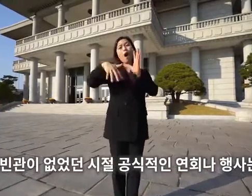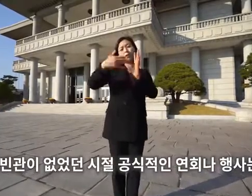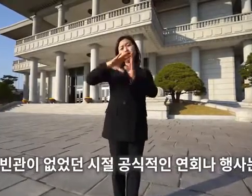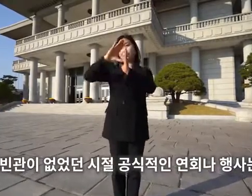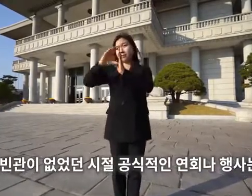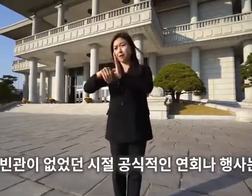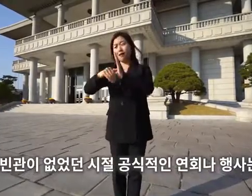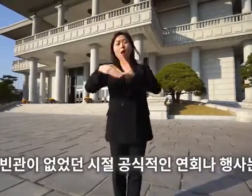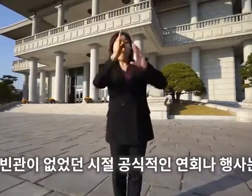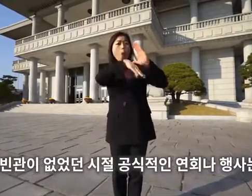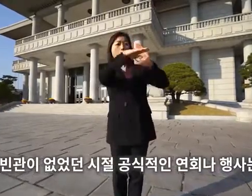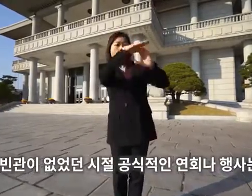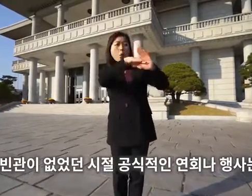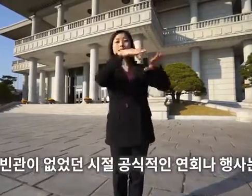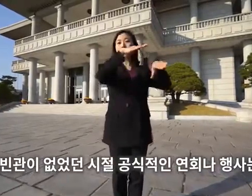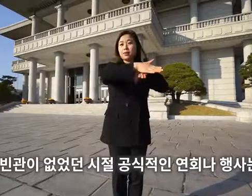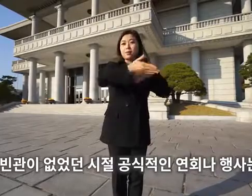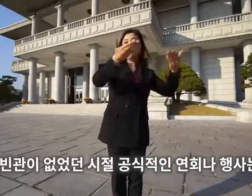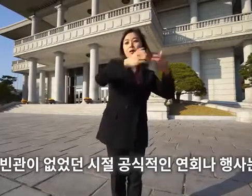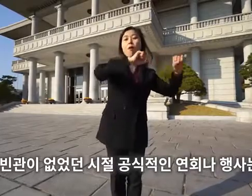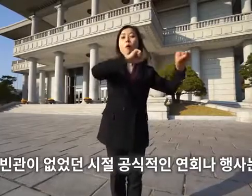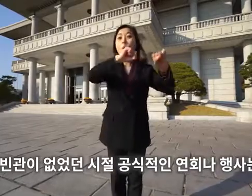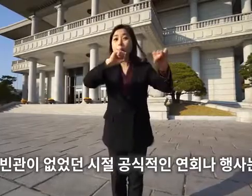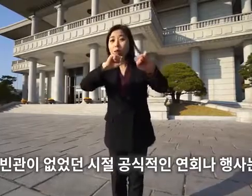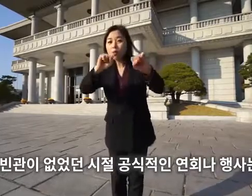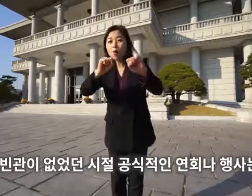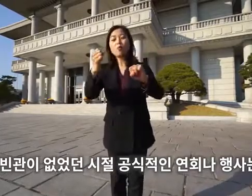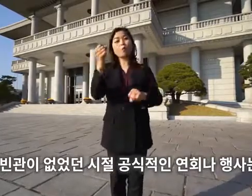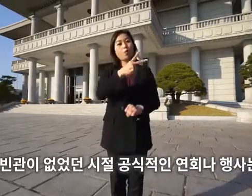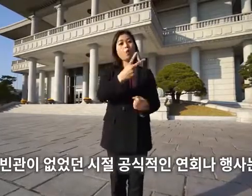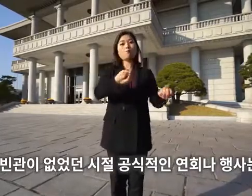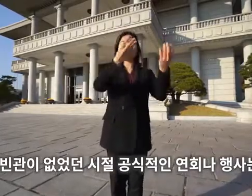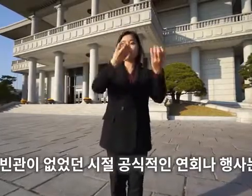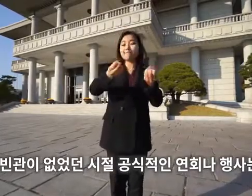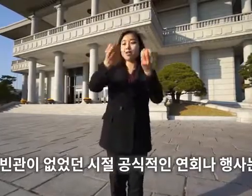영빈관이 없었던 시절 공식적인 연회나 행사는